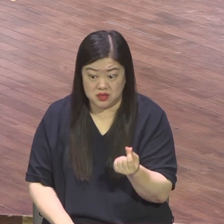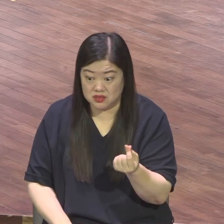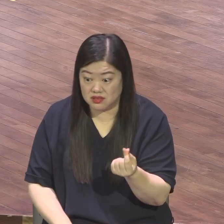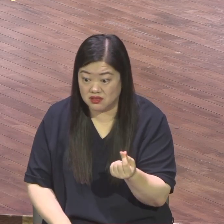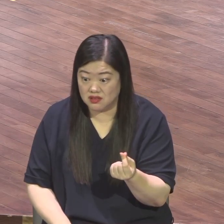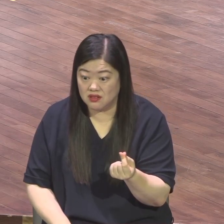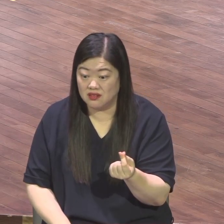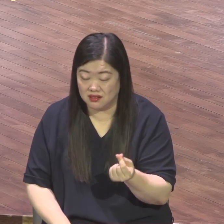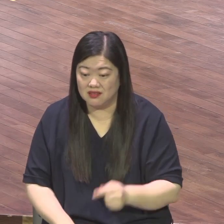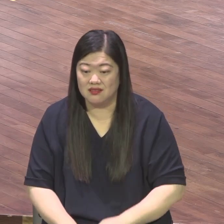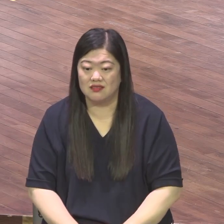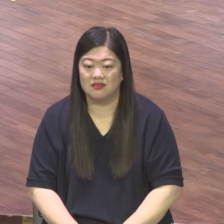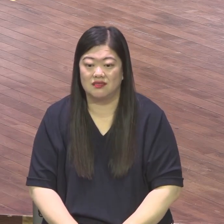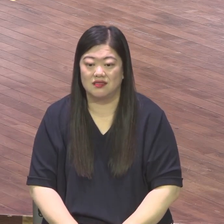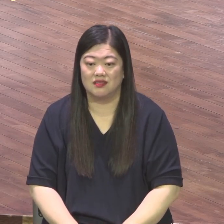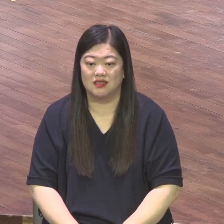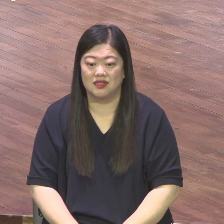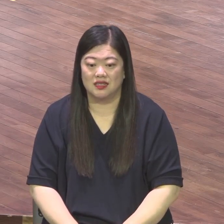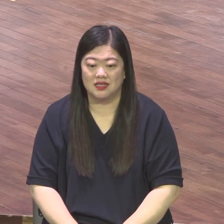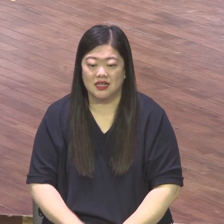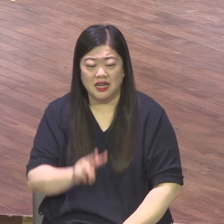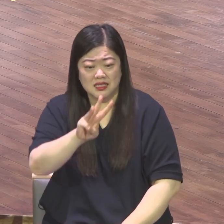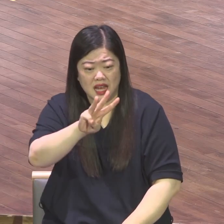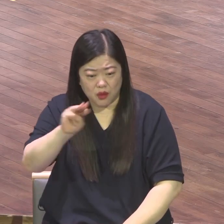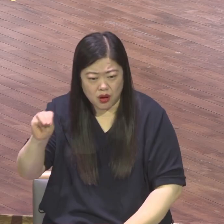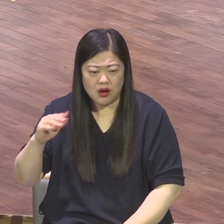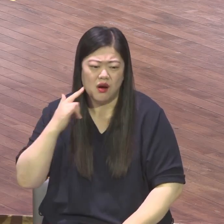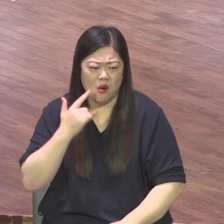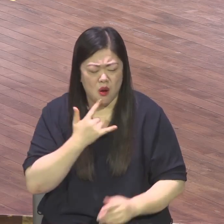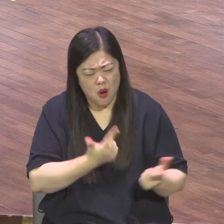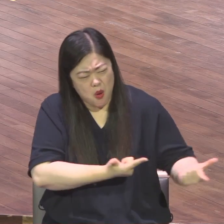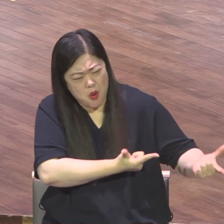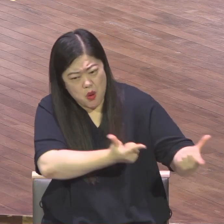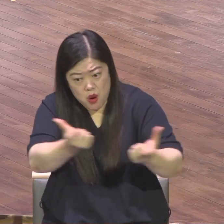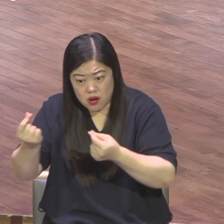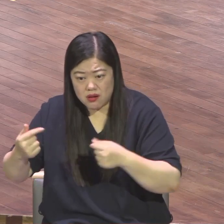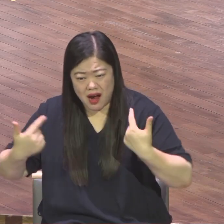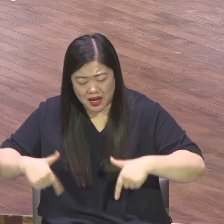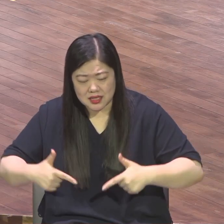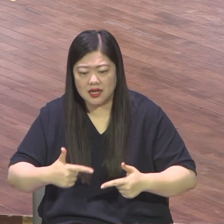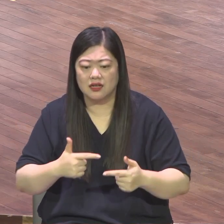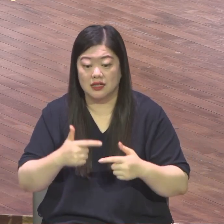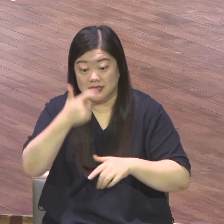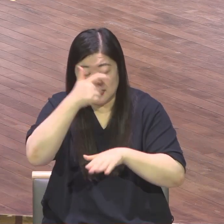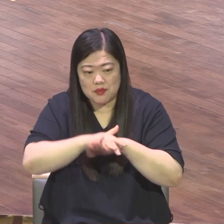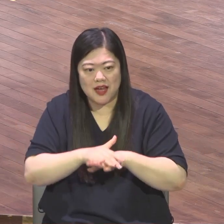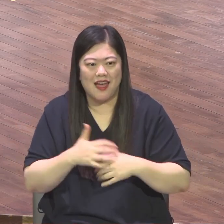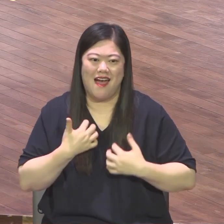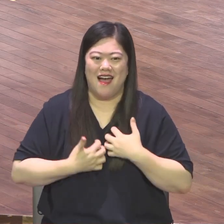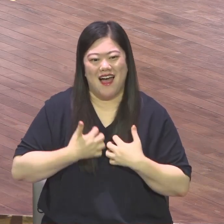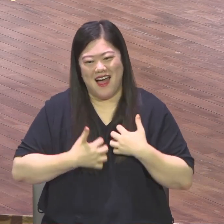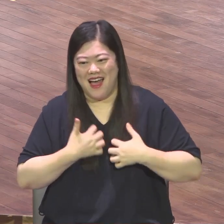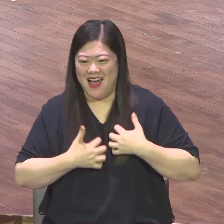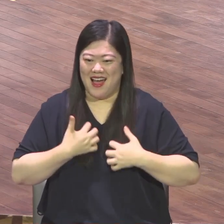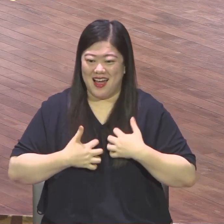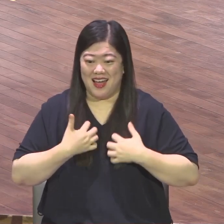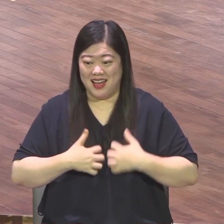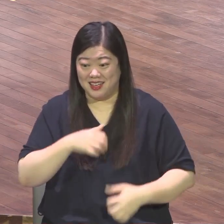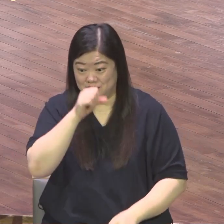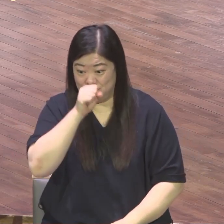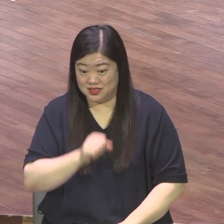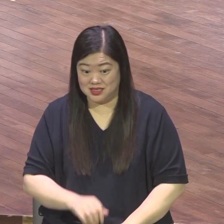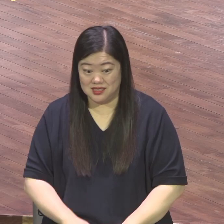아멘. 모든 기관 부서가 다 축제예요. 축제. 눈에 보이는 축제만 아니라 신명의 축제.